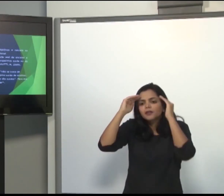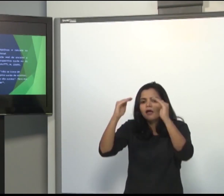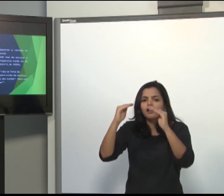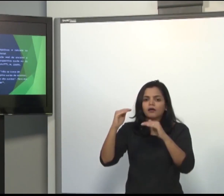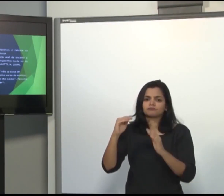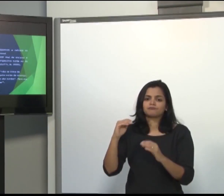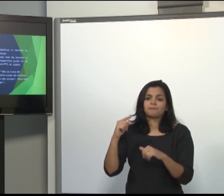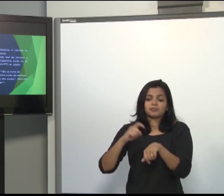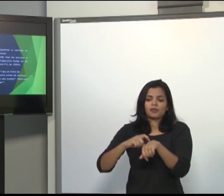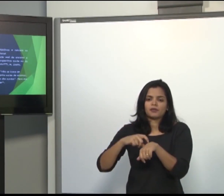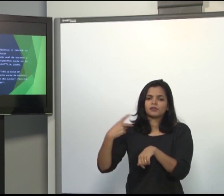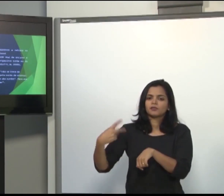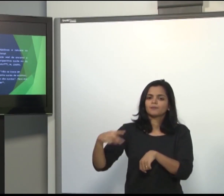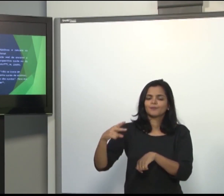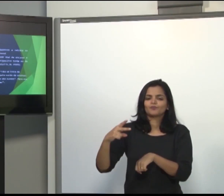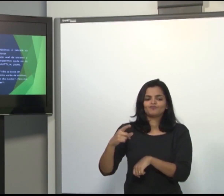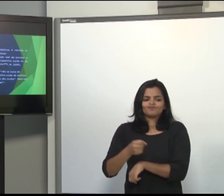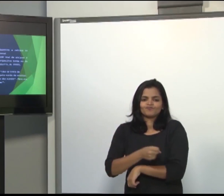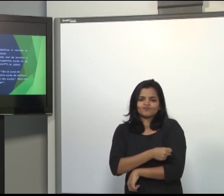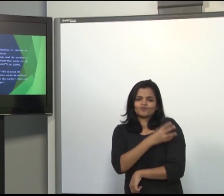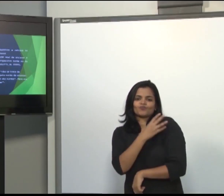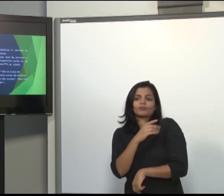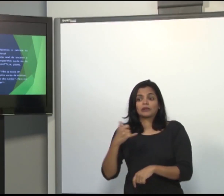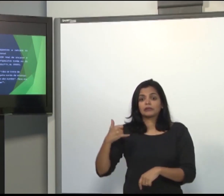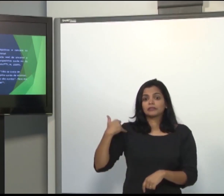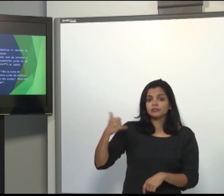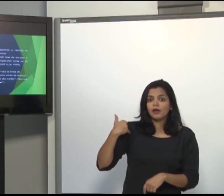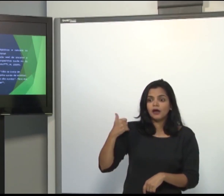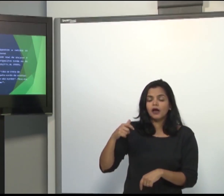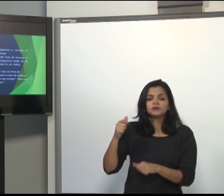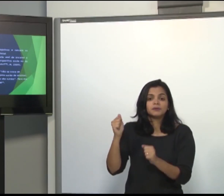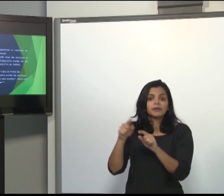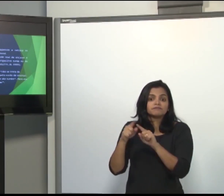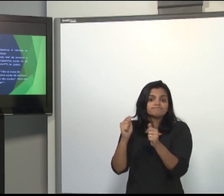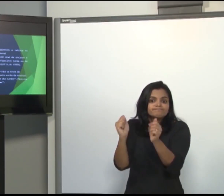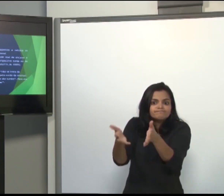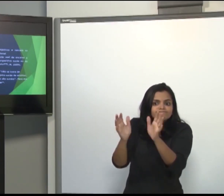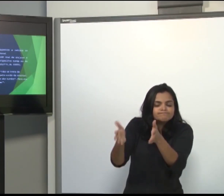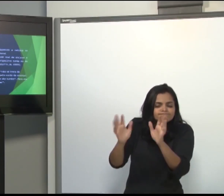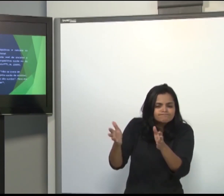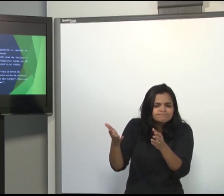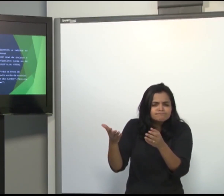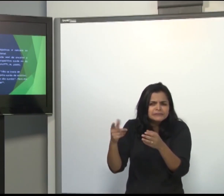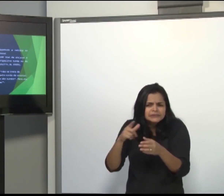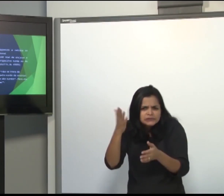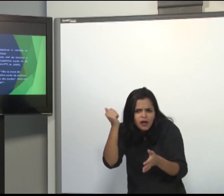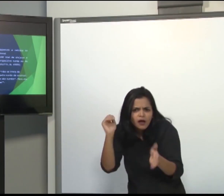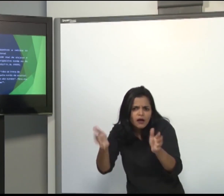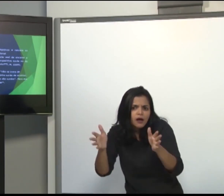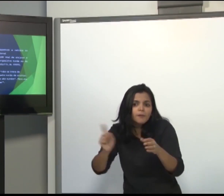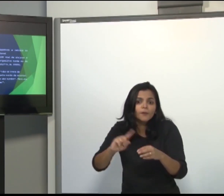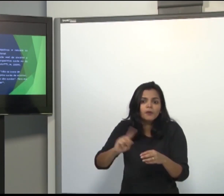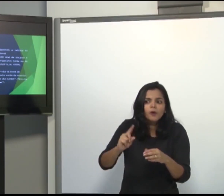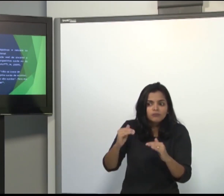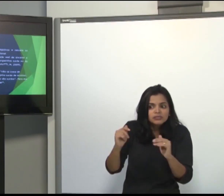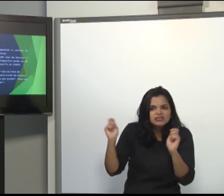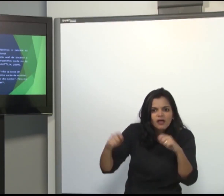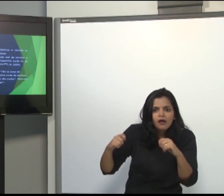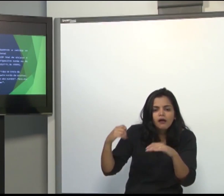muito importante que se atenham a isso, a série, a idade, ao nível linguístico desse aluno.